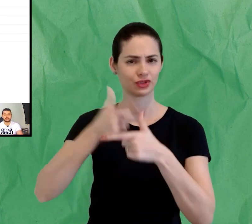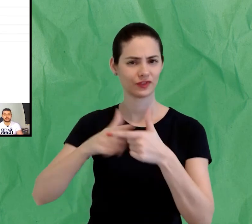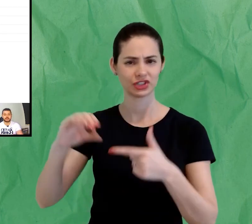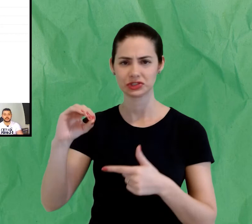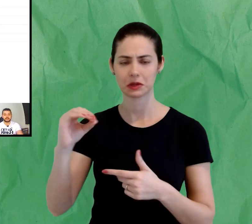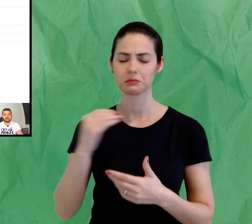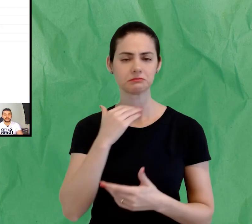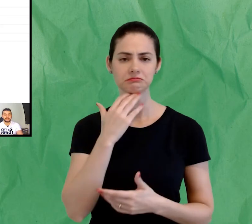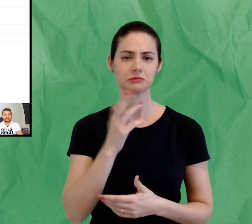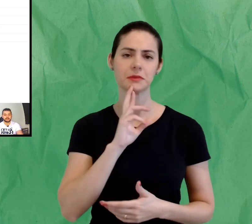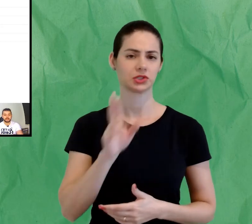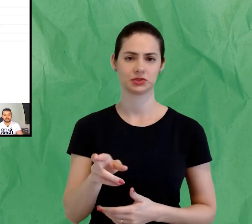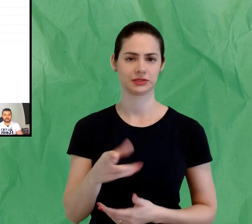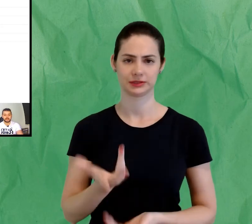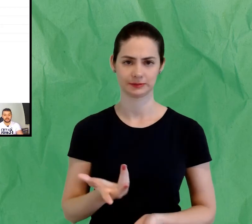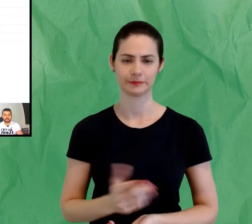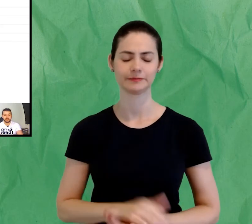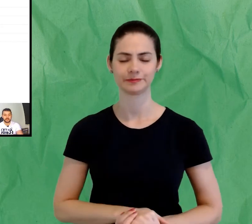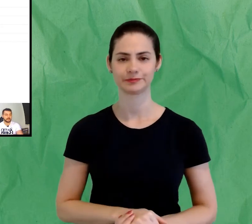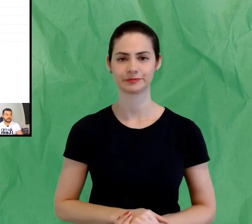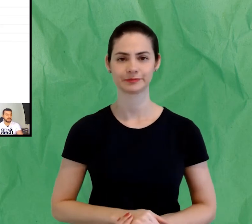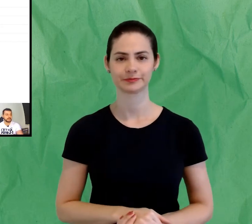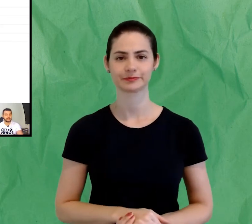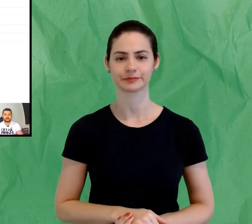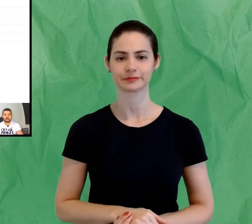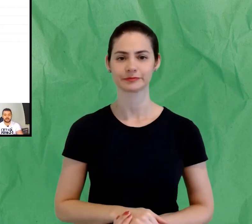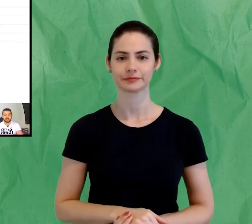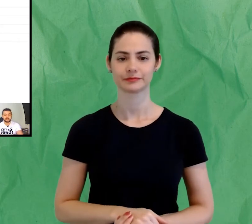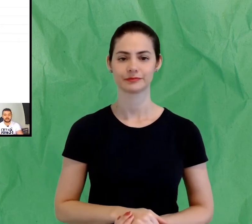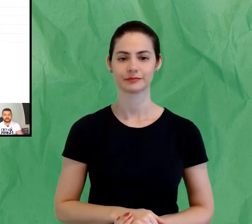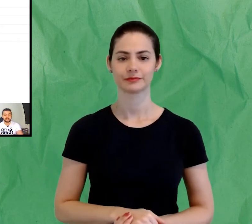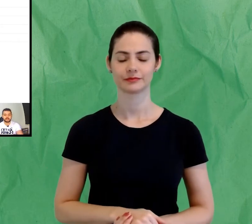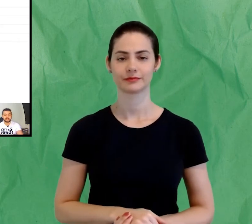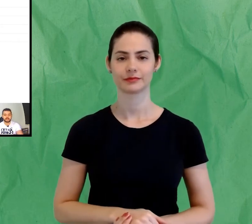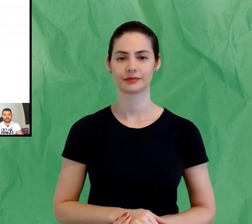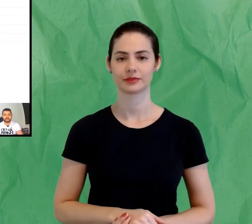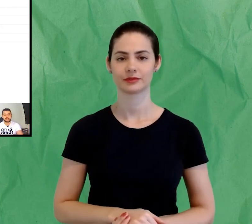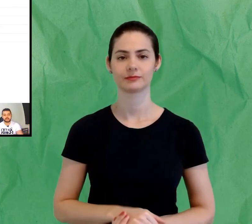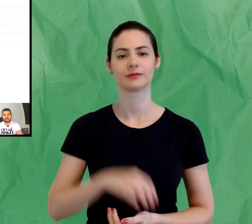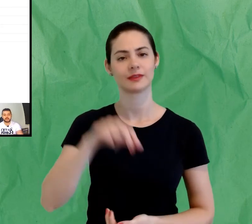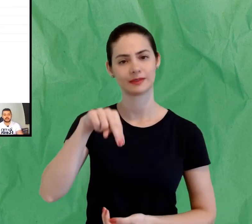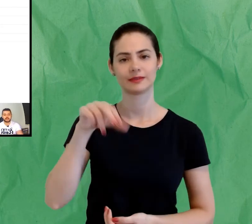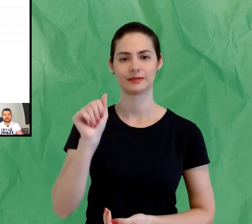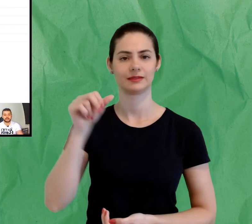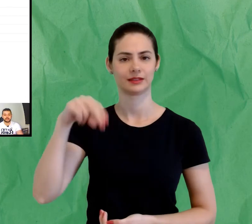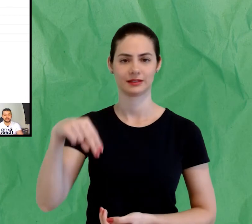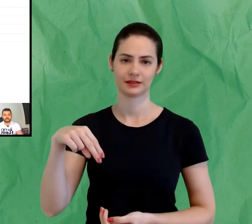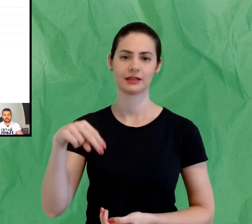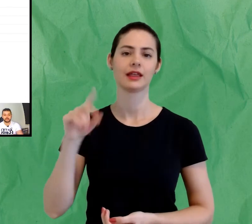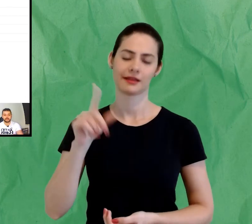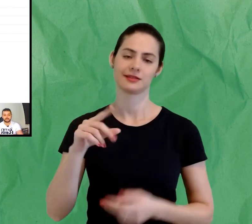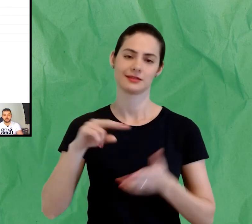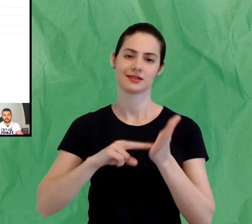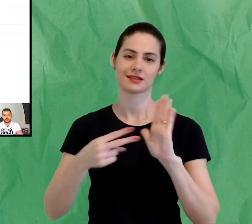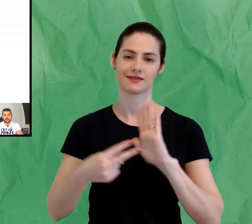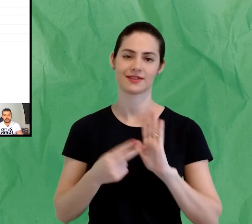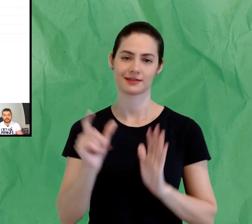numérico resultante dessa divisão. Então, encontraram um not a number aí, significa isso.